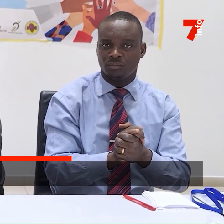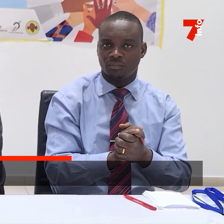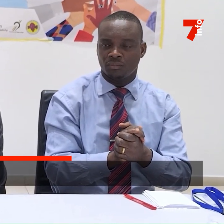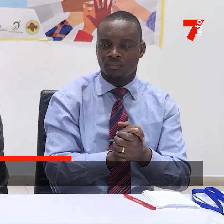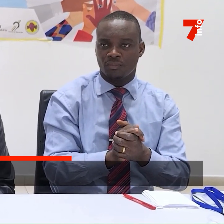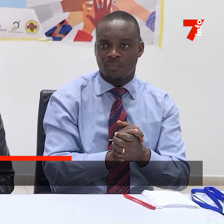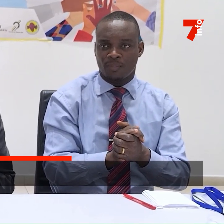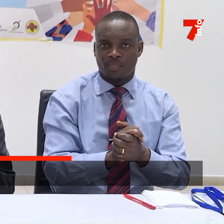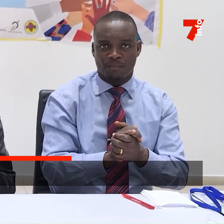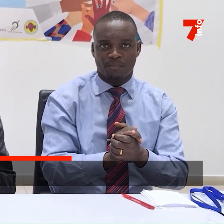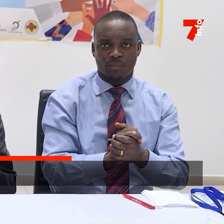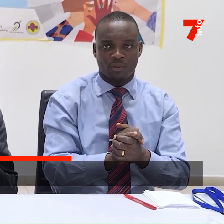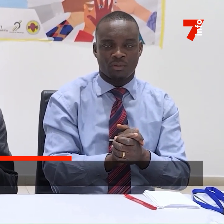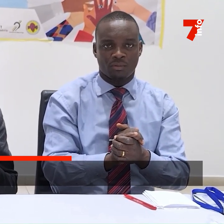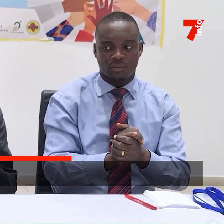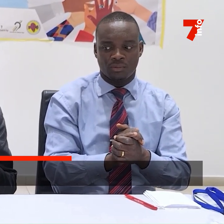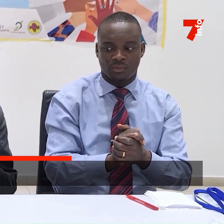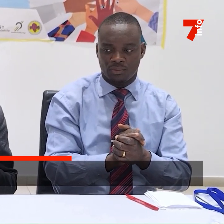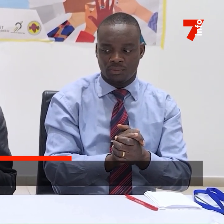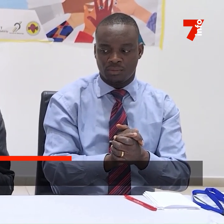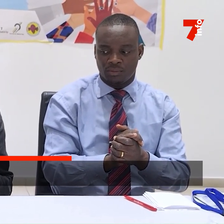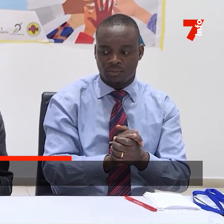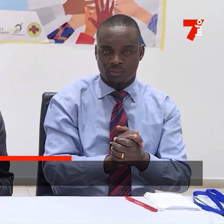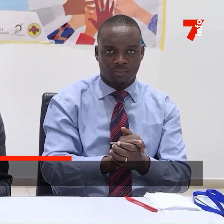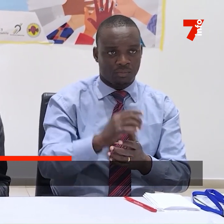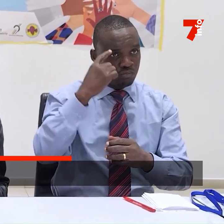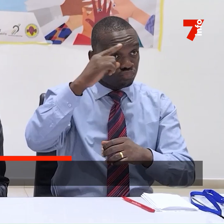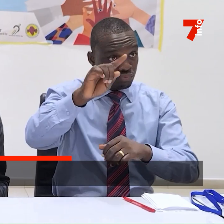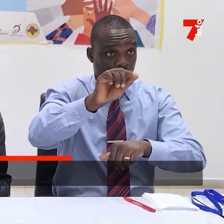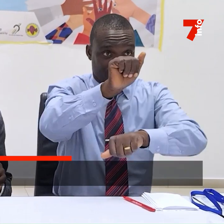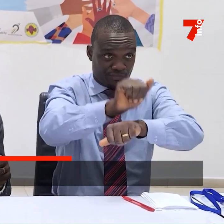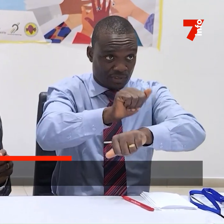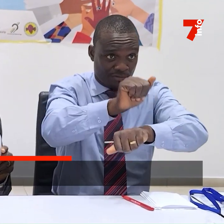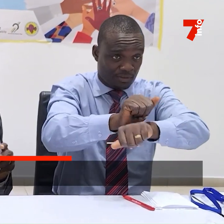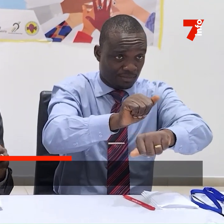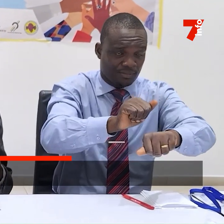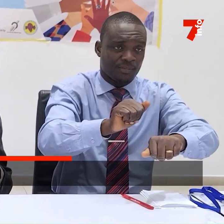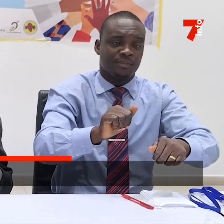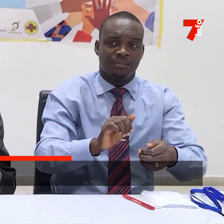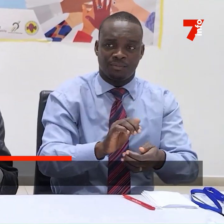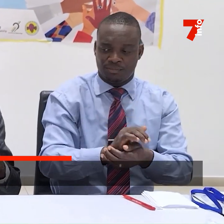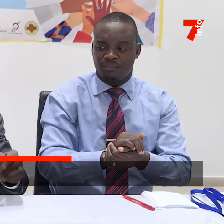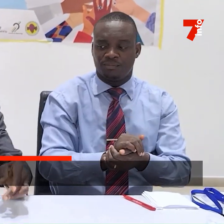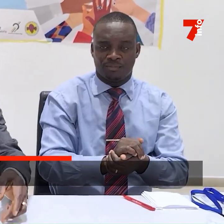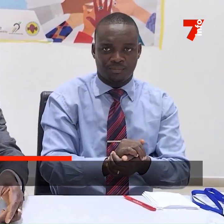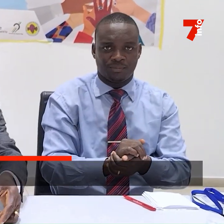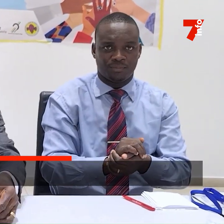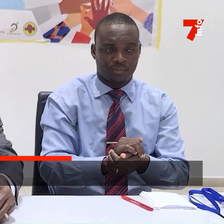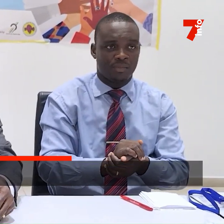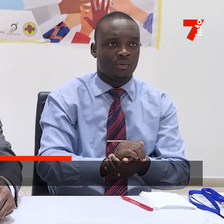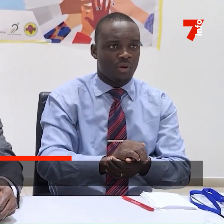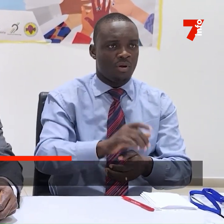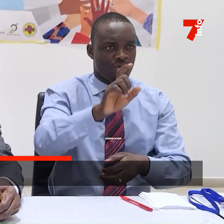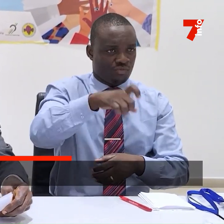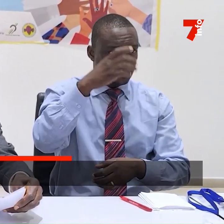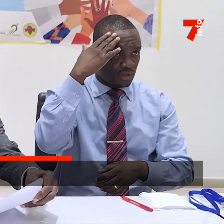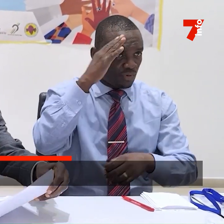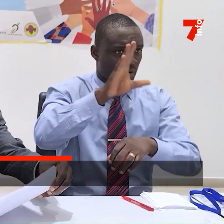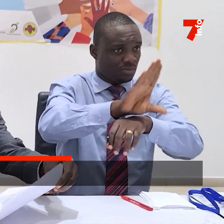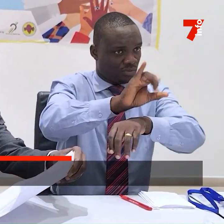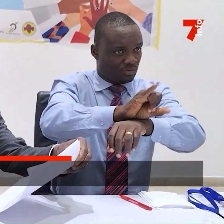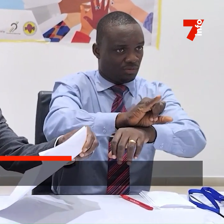En ce qui concerne l'emploi et le reflutement